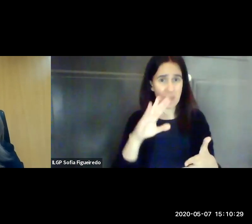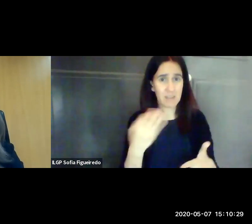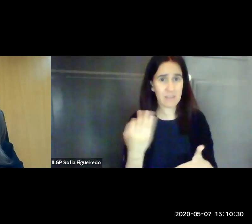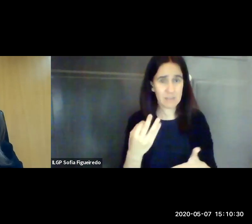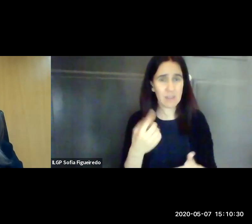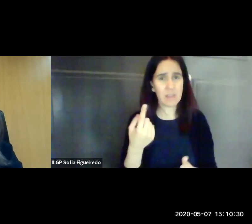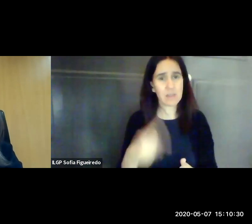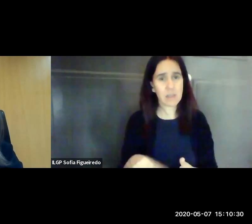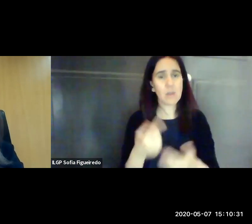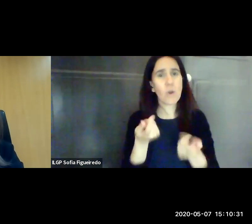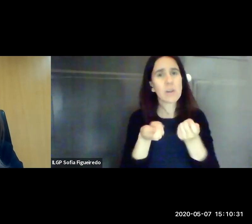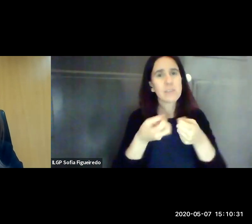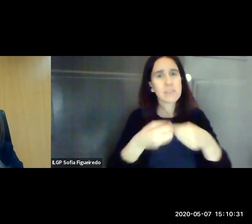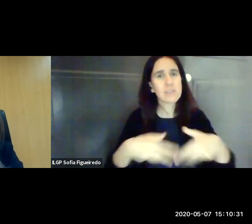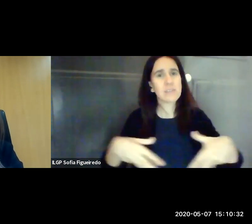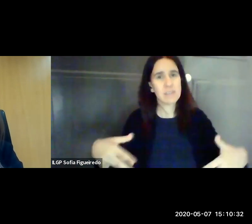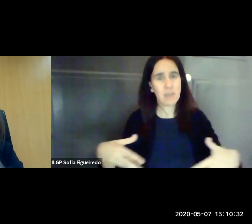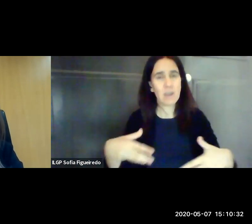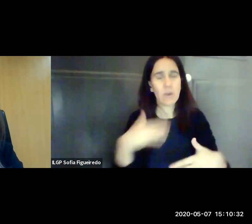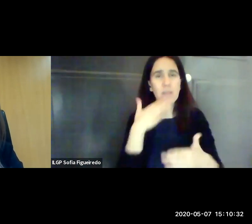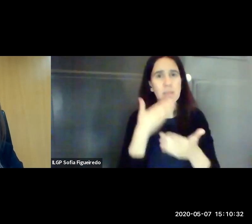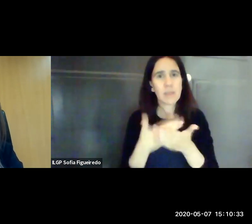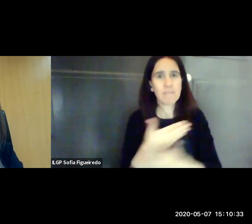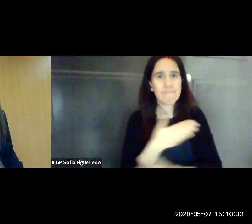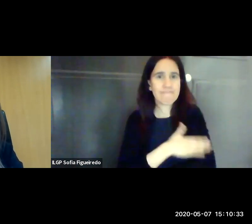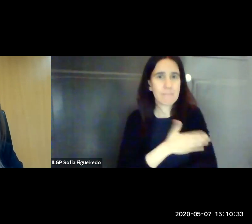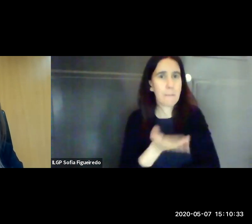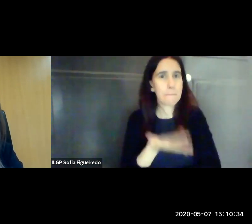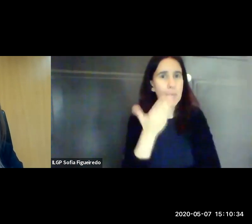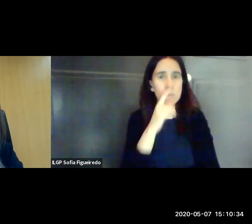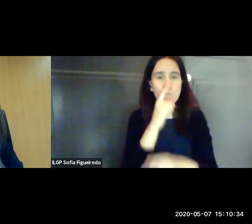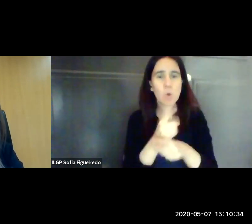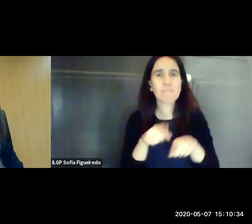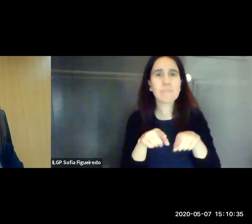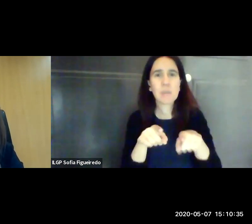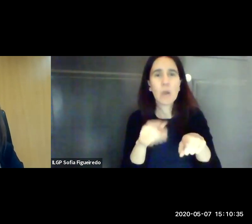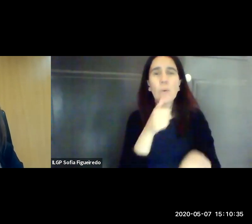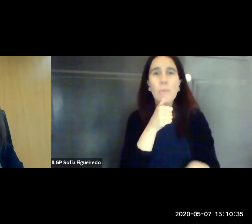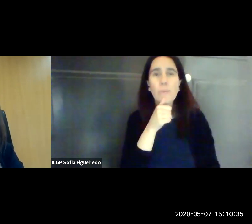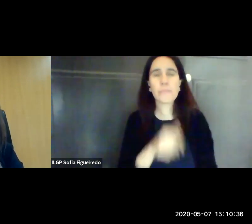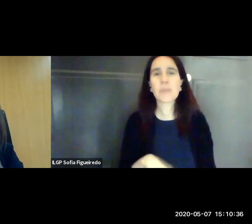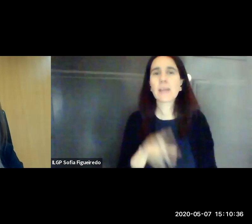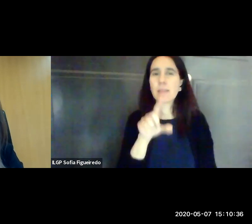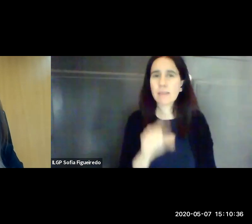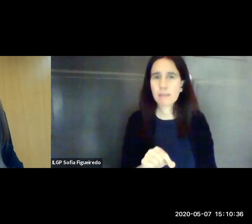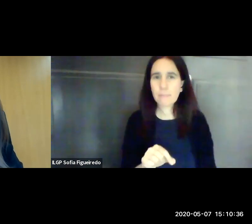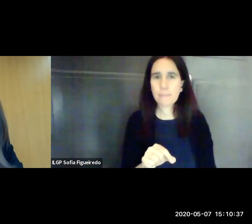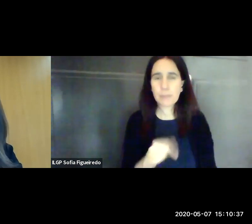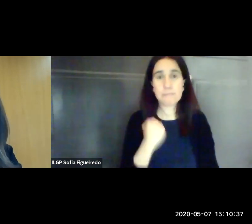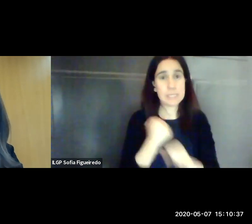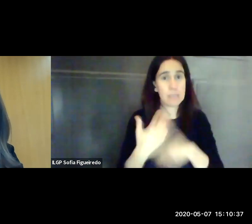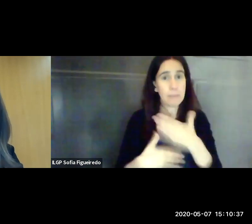alinhamento organizacional que fica mais ténue, há também que tem que ser mais